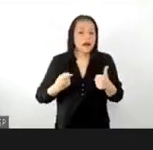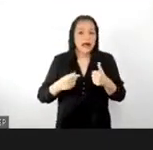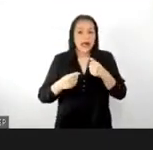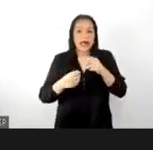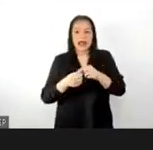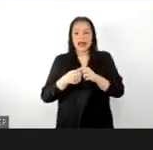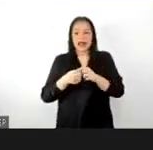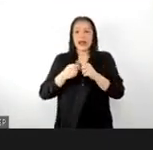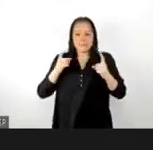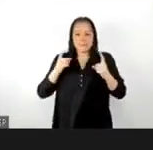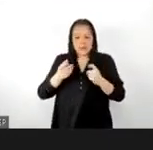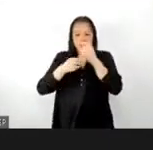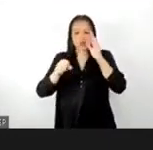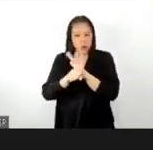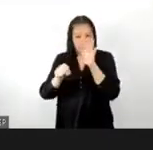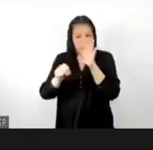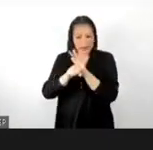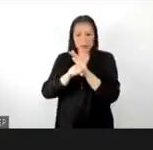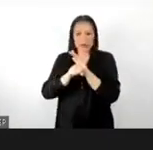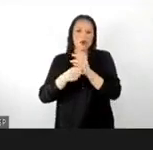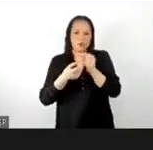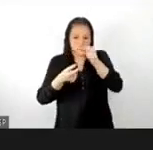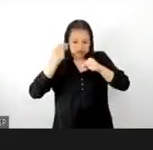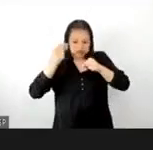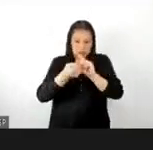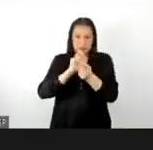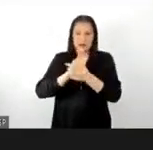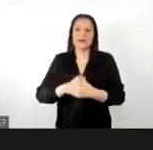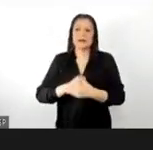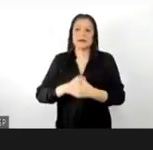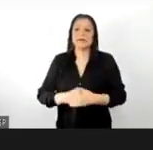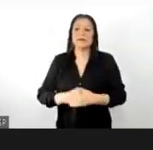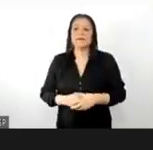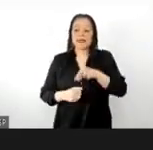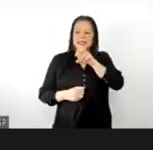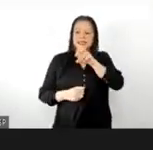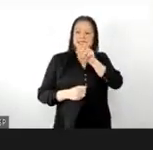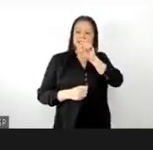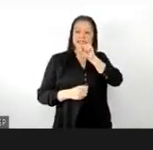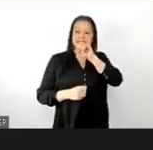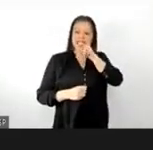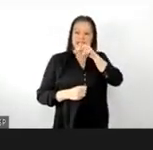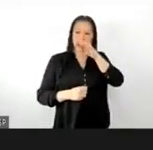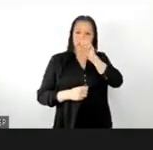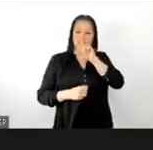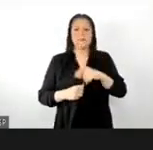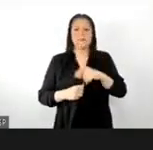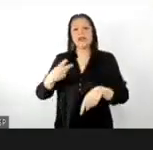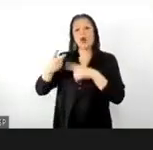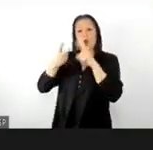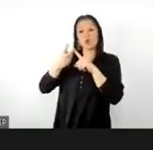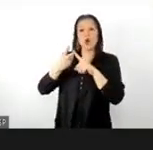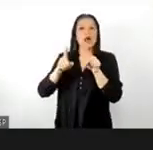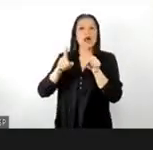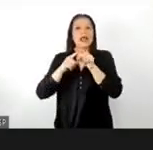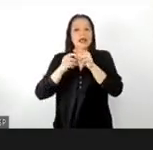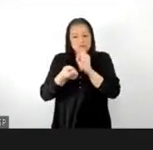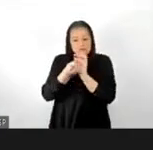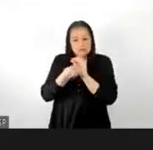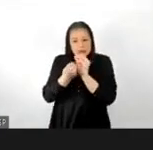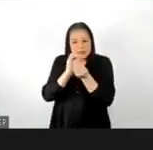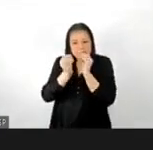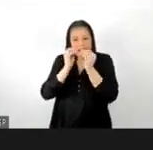completo, inactivado, Sinopharm. La segunda, un virus diferente, virus de resfrío, caballito de